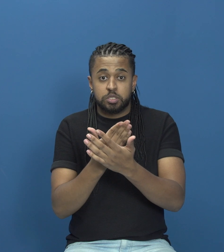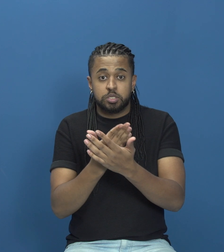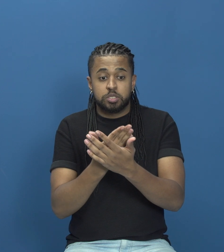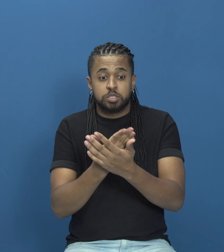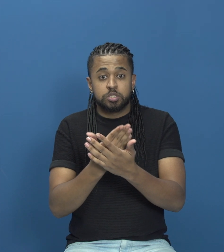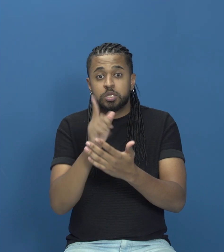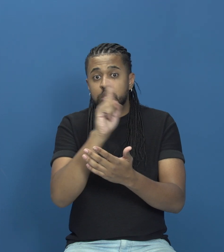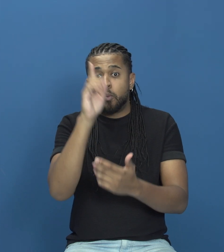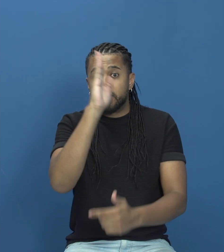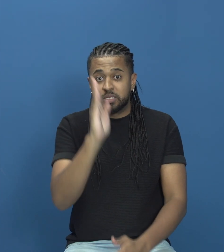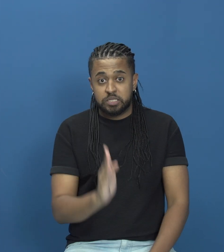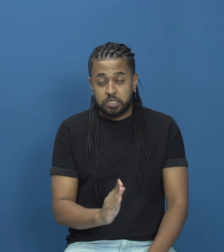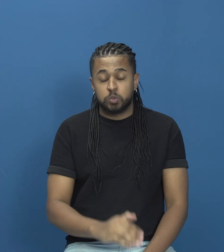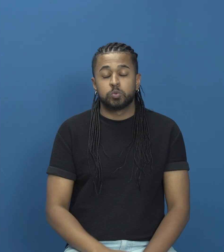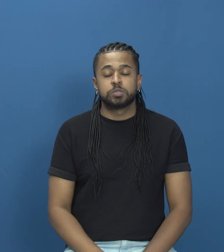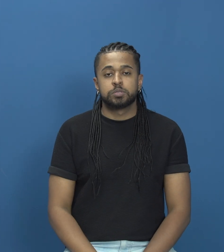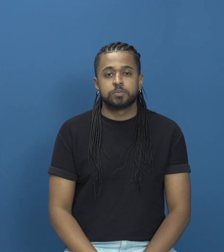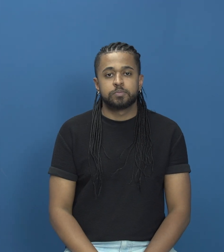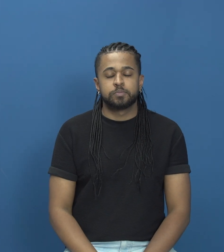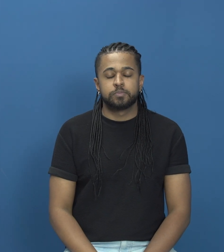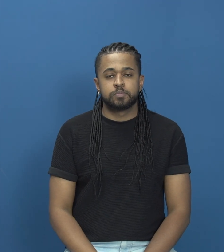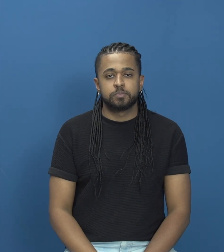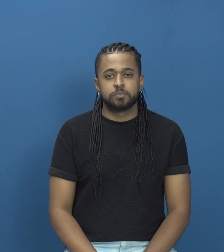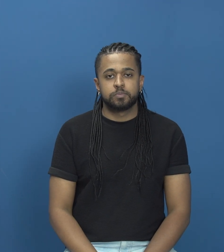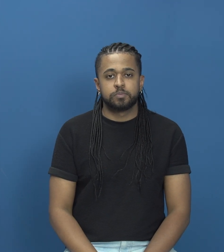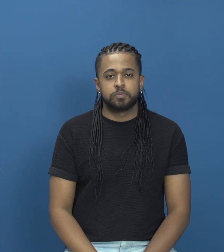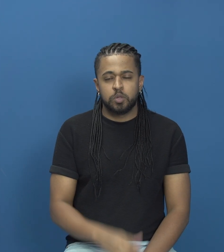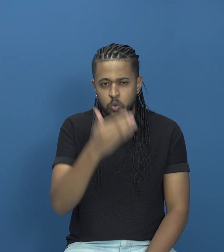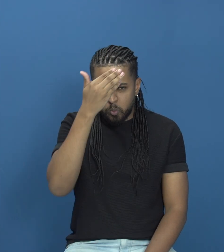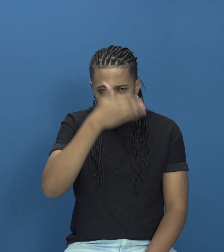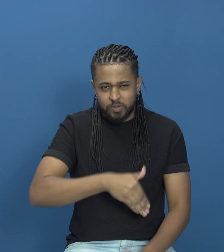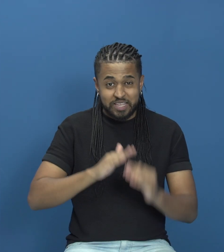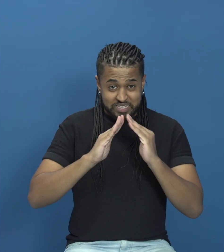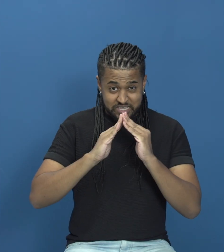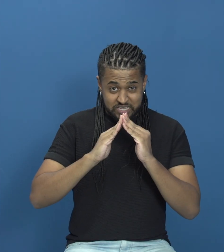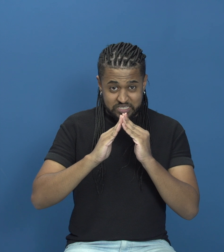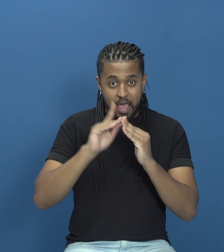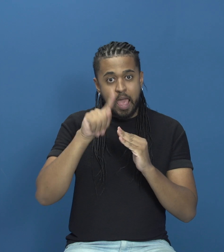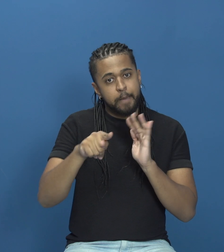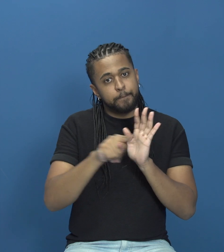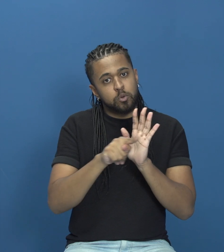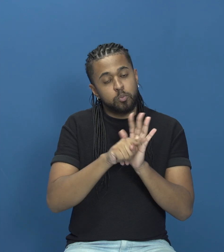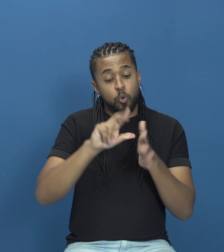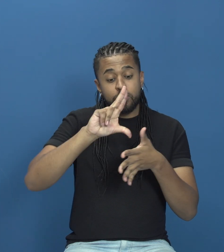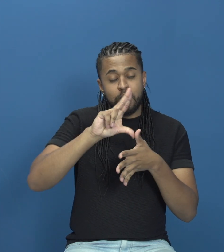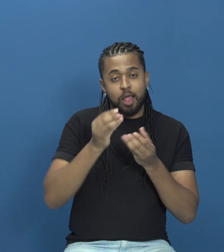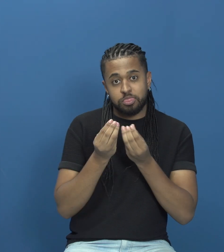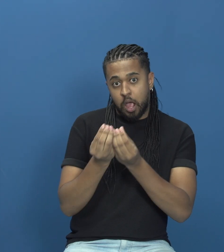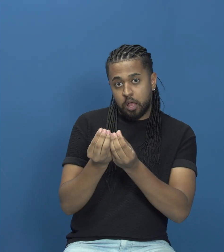não brasileiras. O comprovante de residência é emitido pela